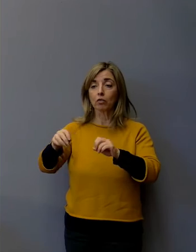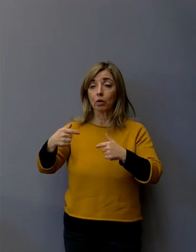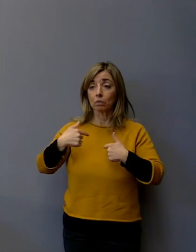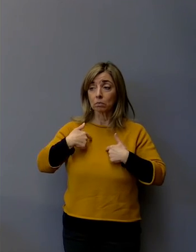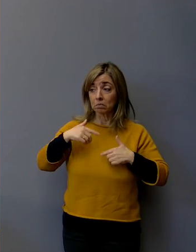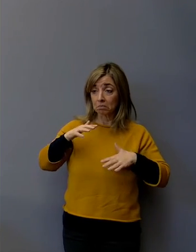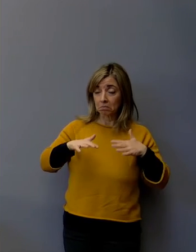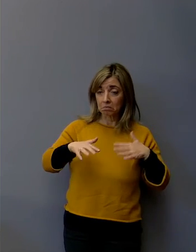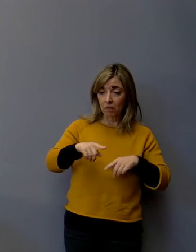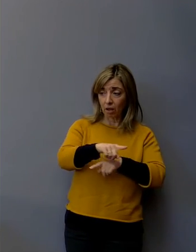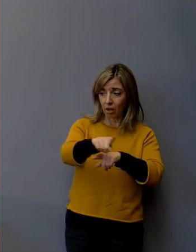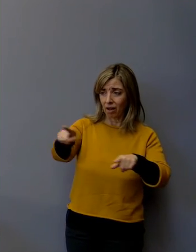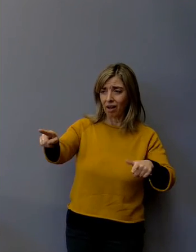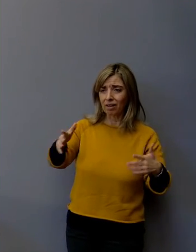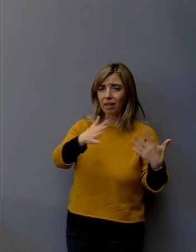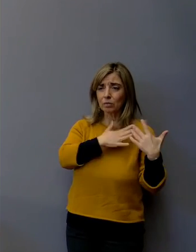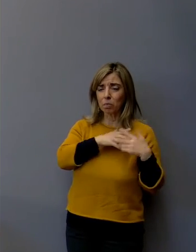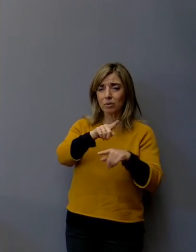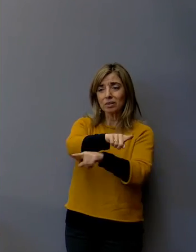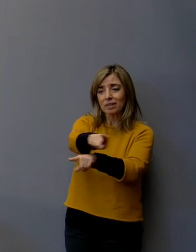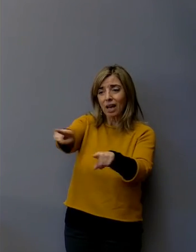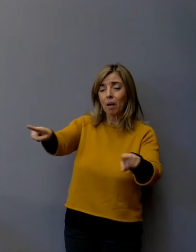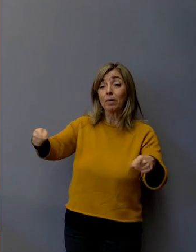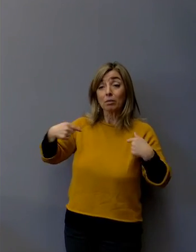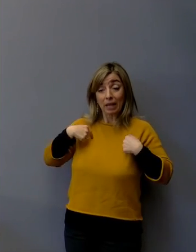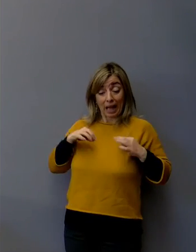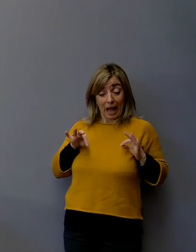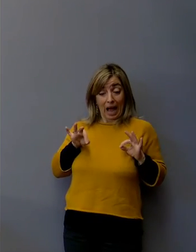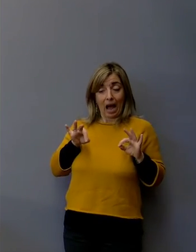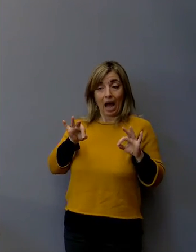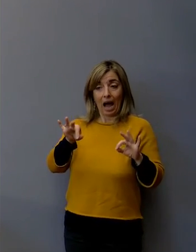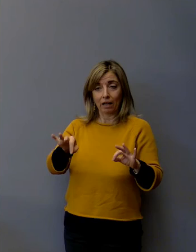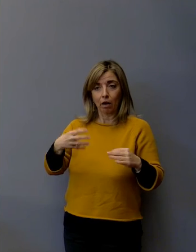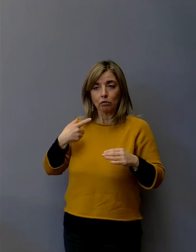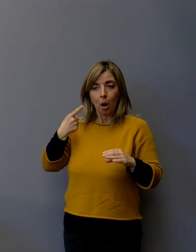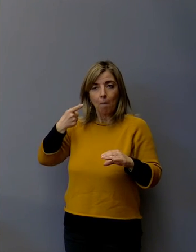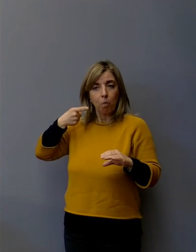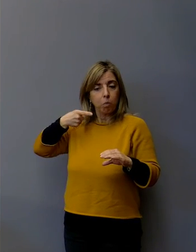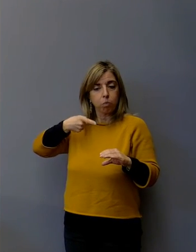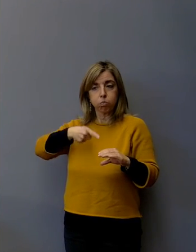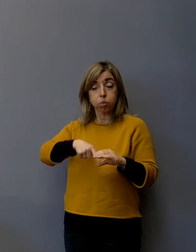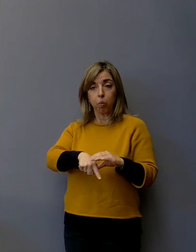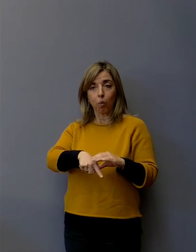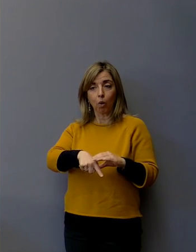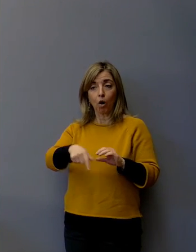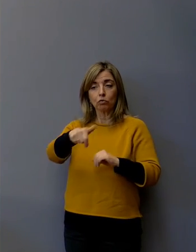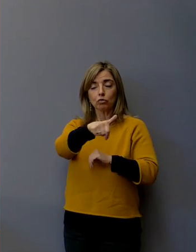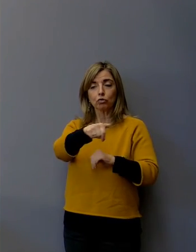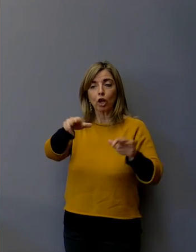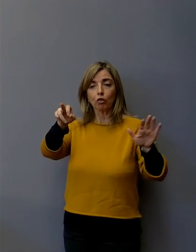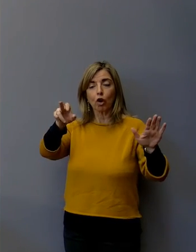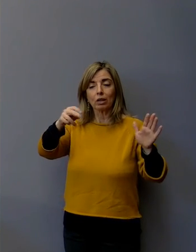signori quando sono arrivato io io ho visto un buco di 180 milioni all'azienda che stava per essere